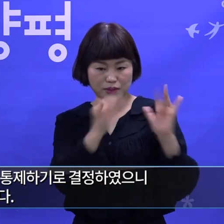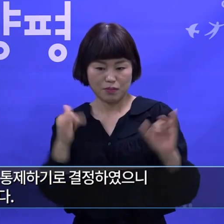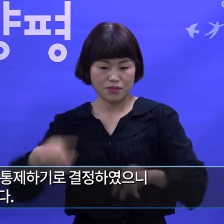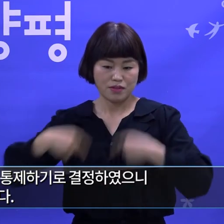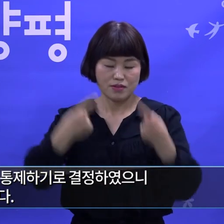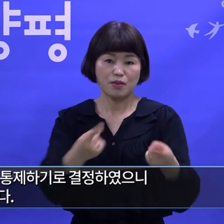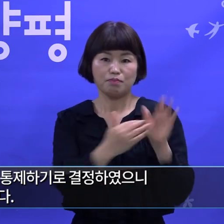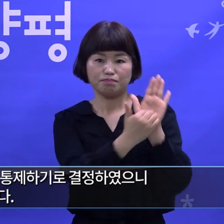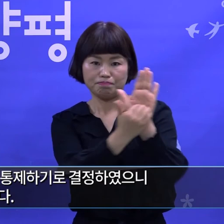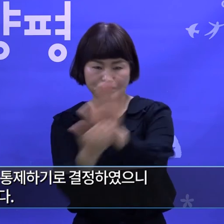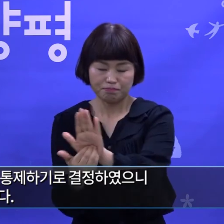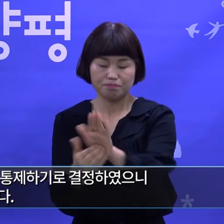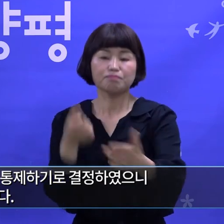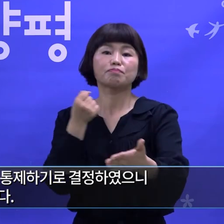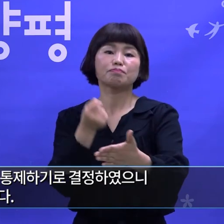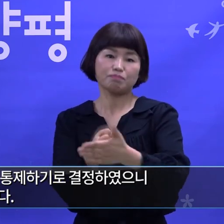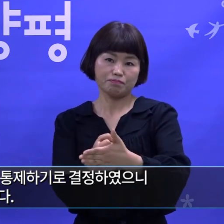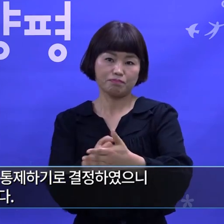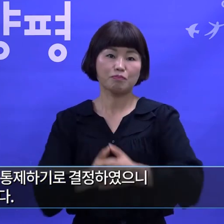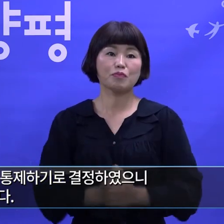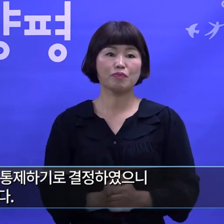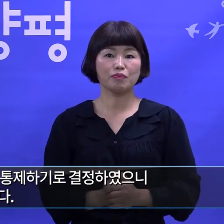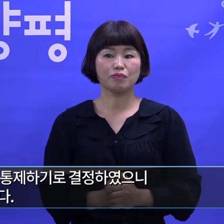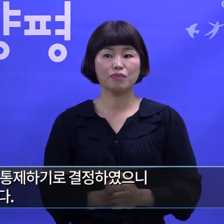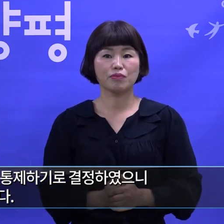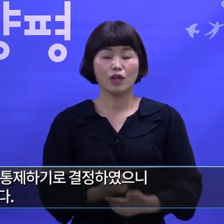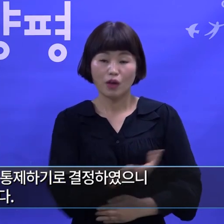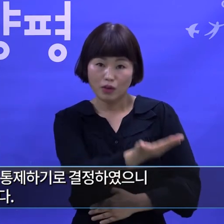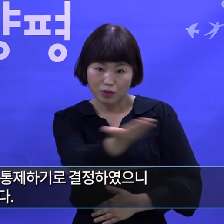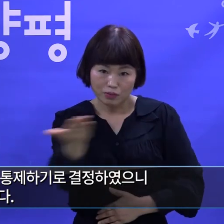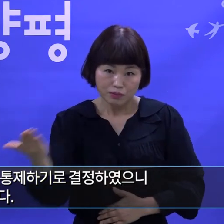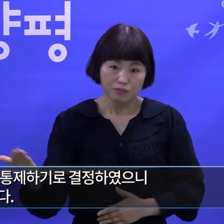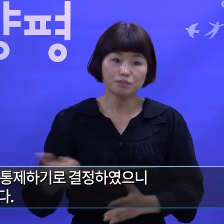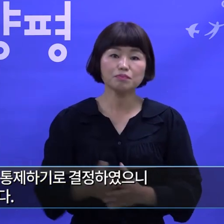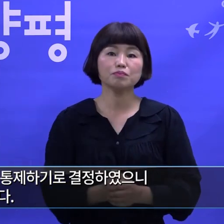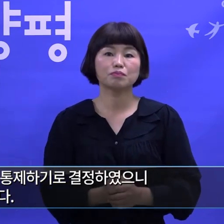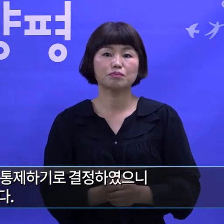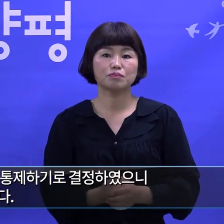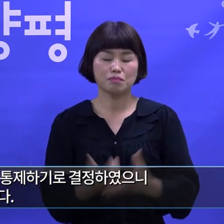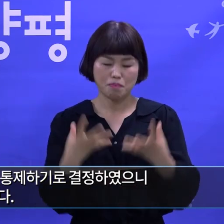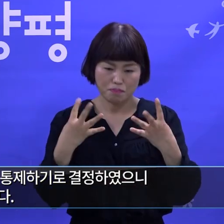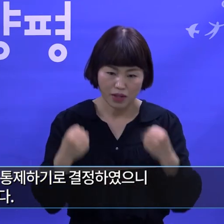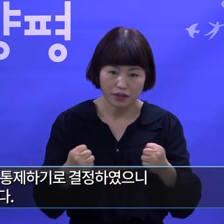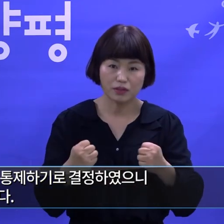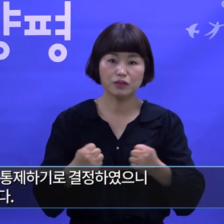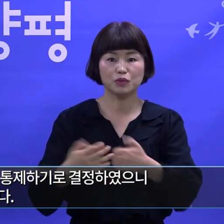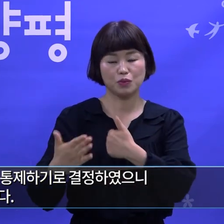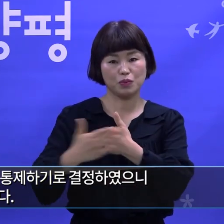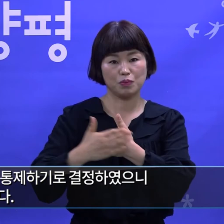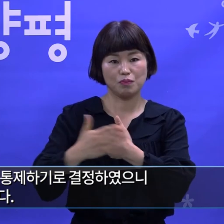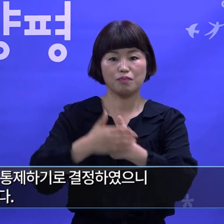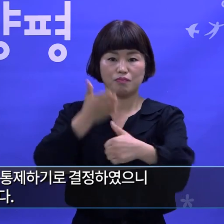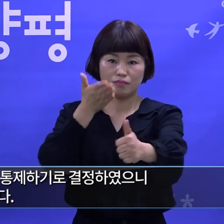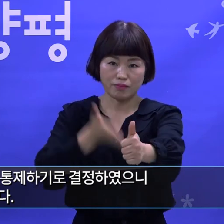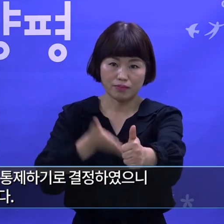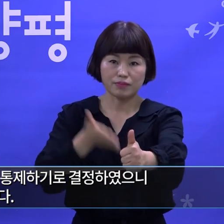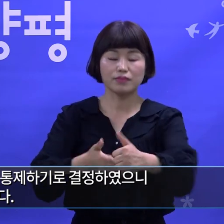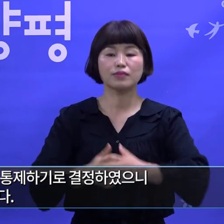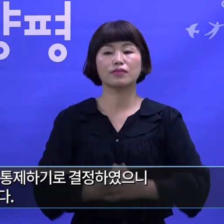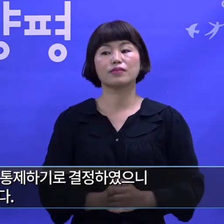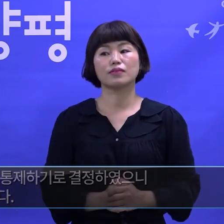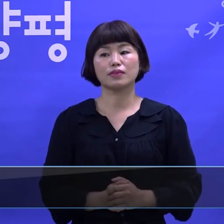통제하기로 결정하였으니 인근 지역 주민 여러분들의 적극적인 협조